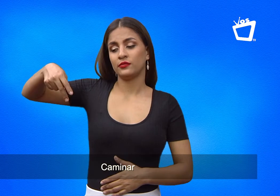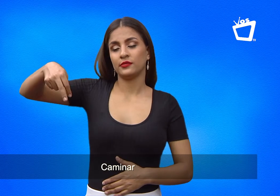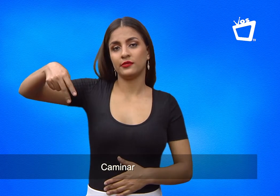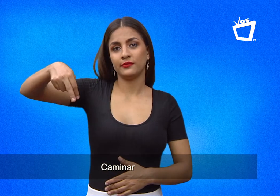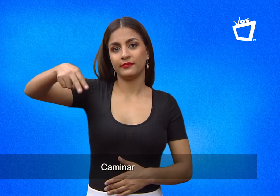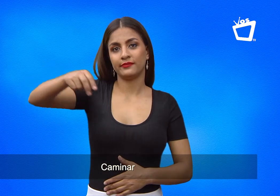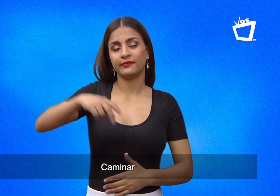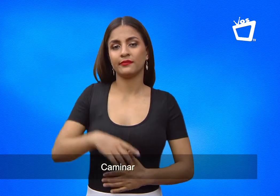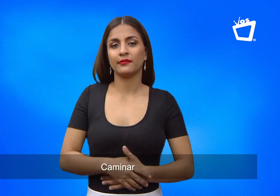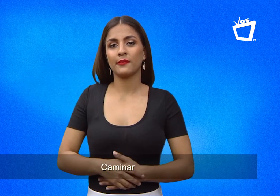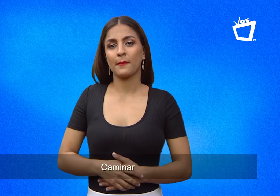Caminar.